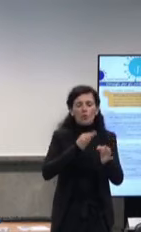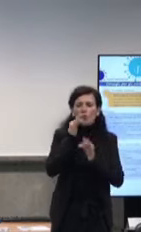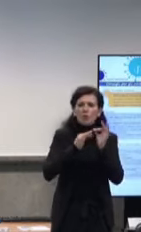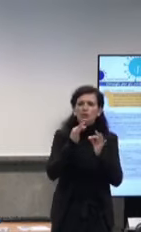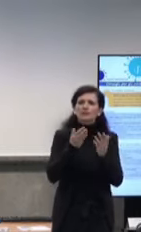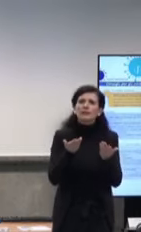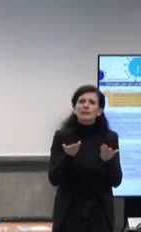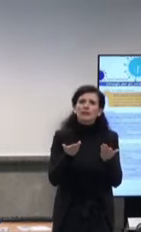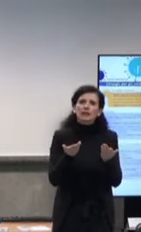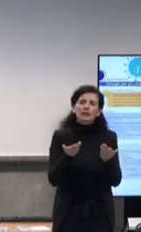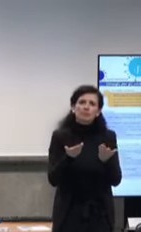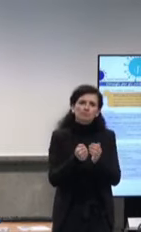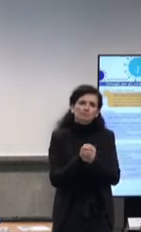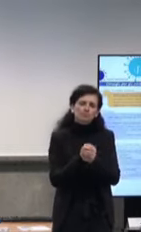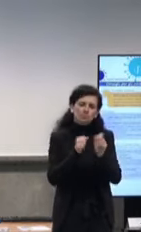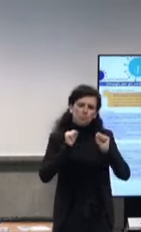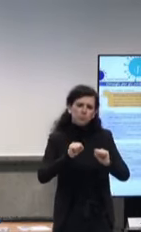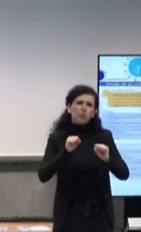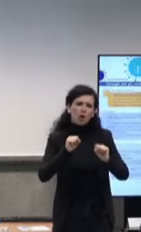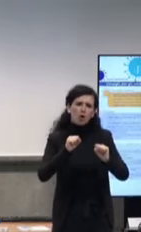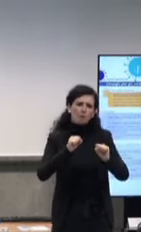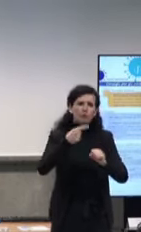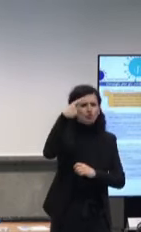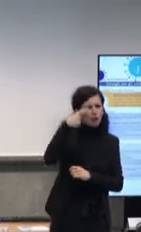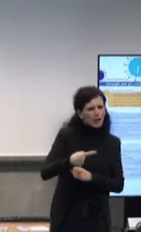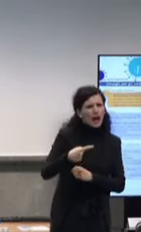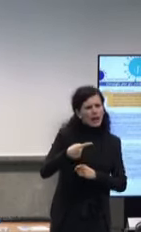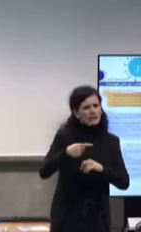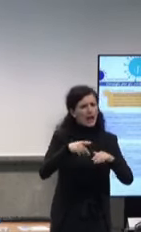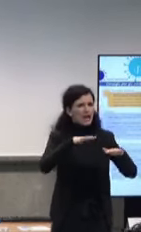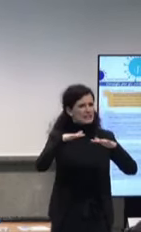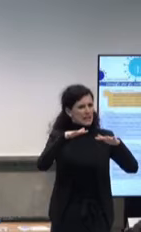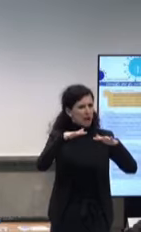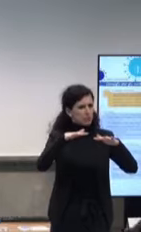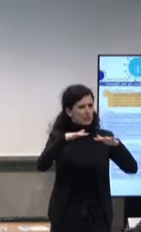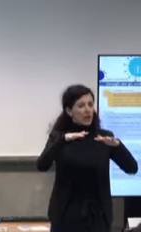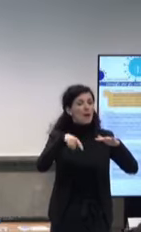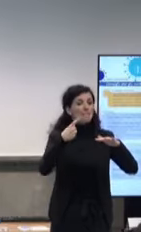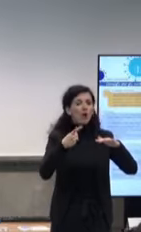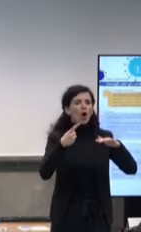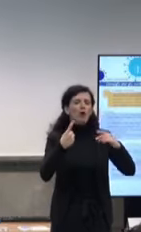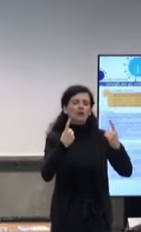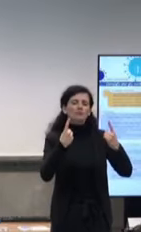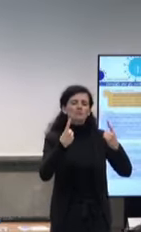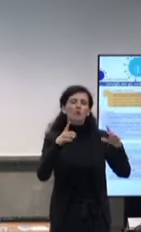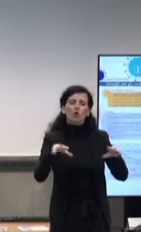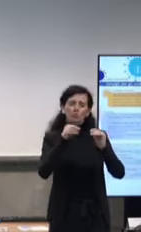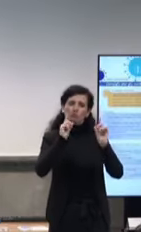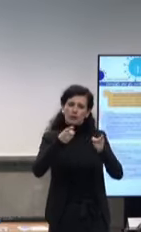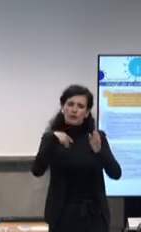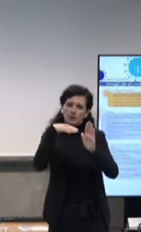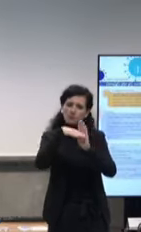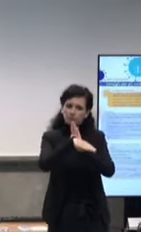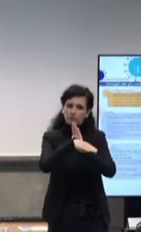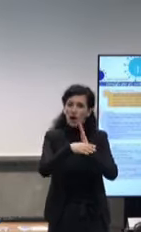ma si stabilizza in alcune giornate e poi ci aspettiamo che comincia a calare che ho di averle